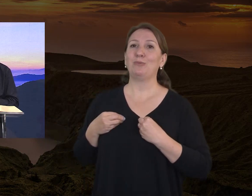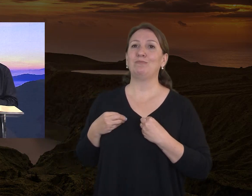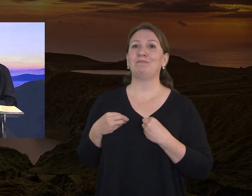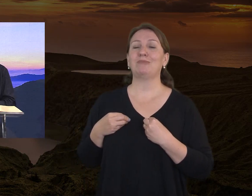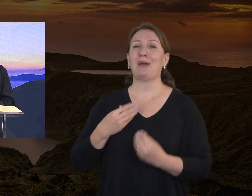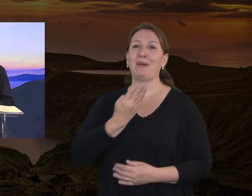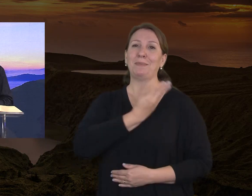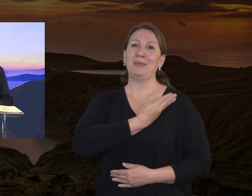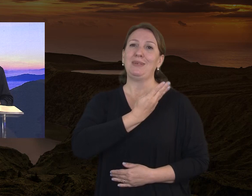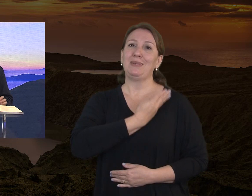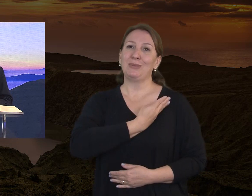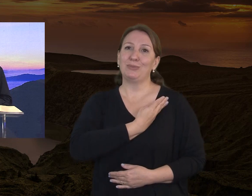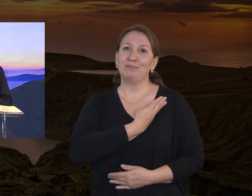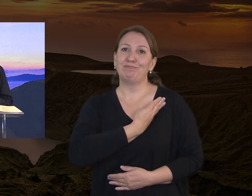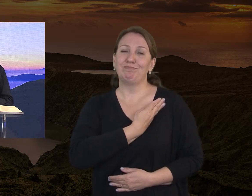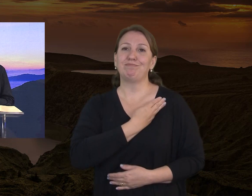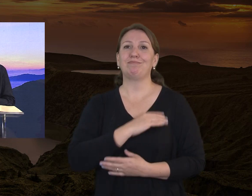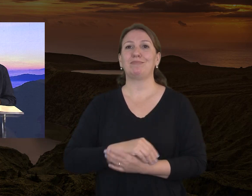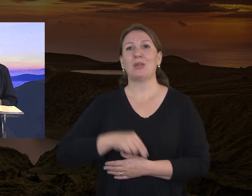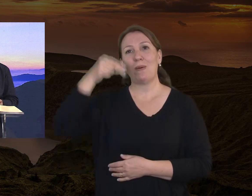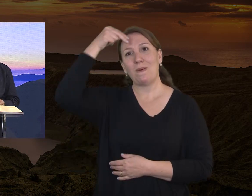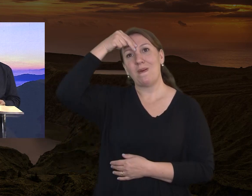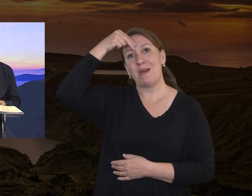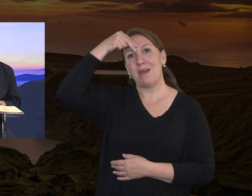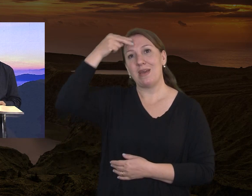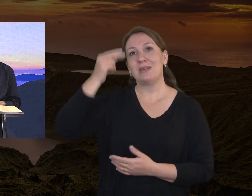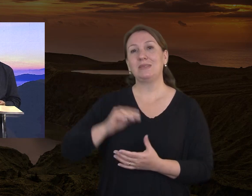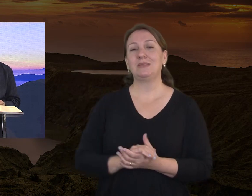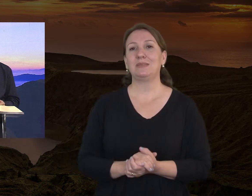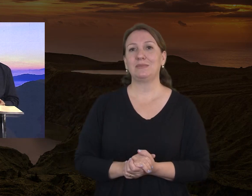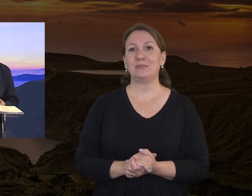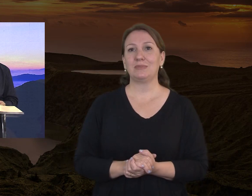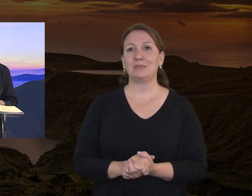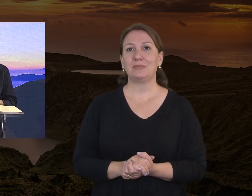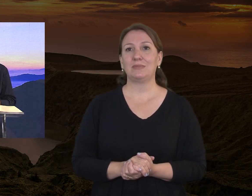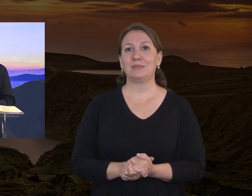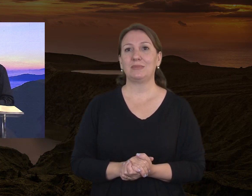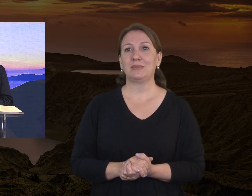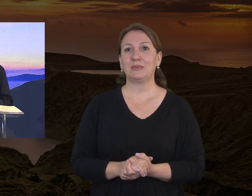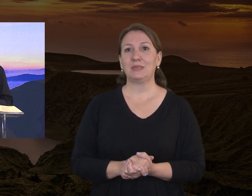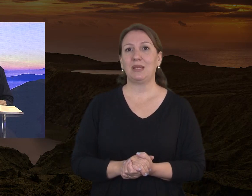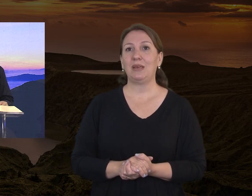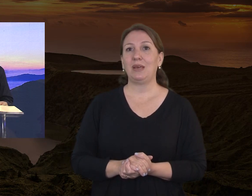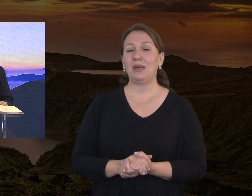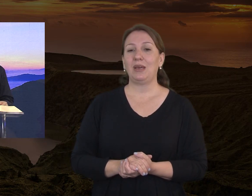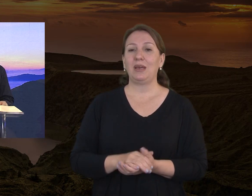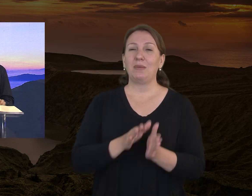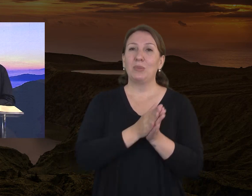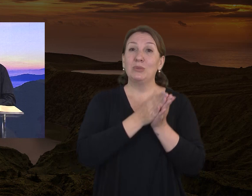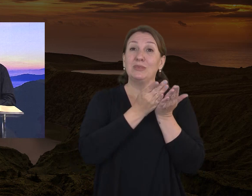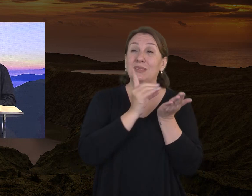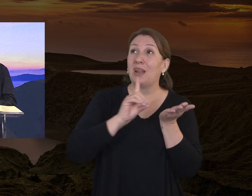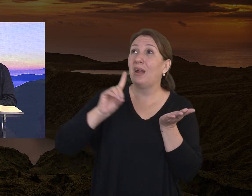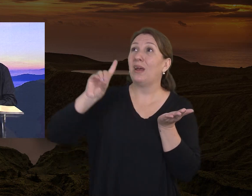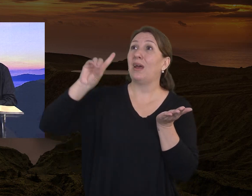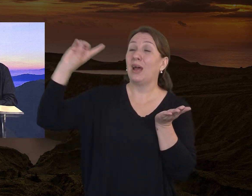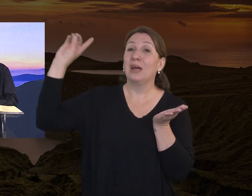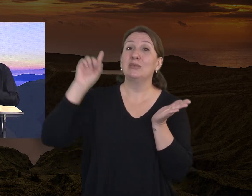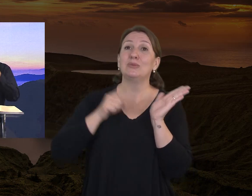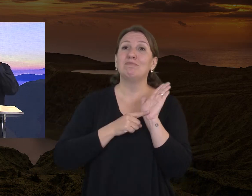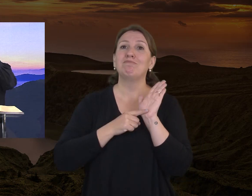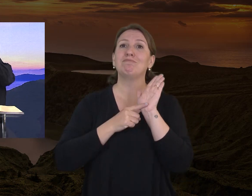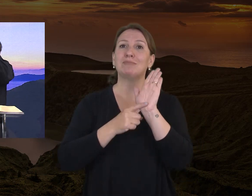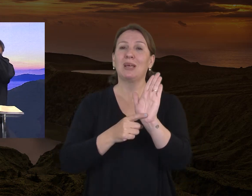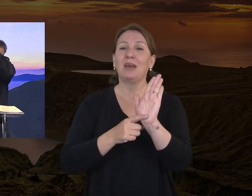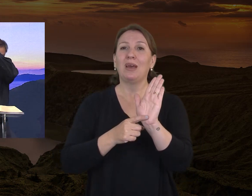Ezra Amar. Ele fielmente tem falado sobre a palavra da reconciliação.